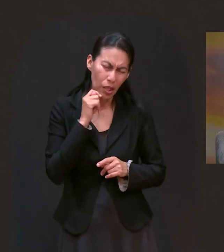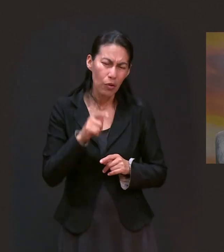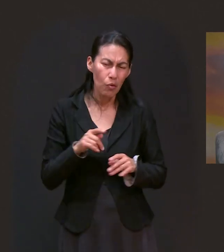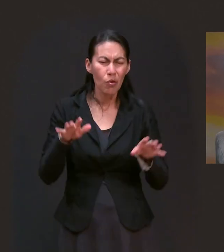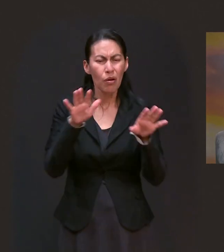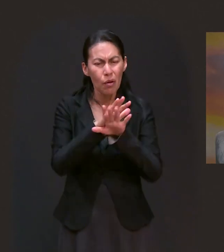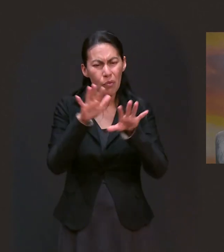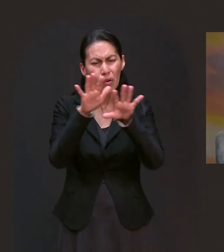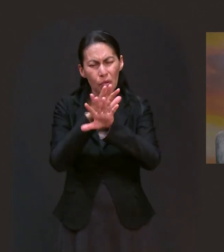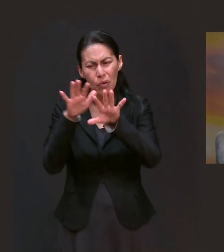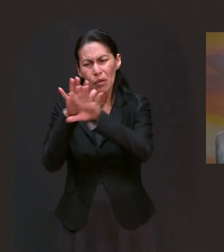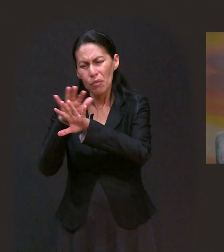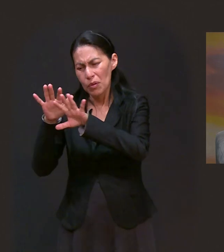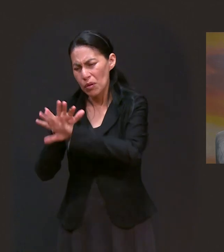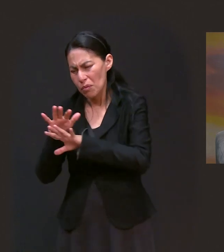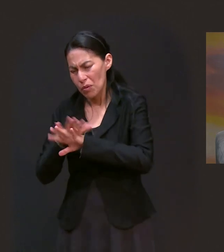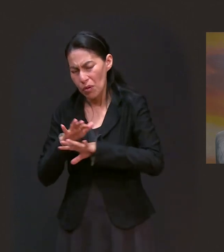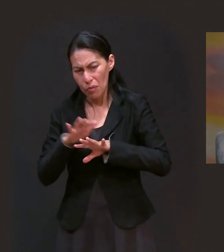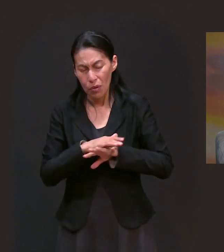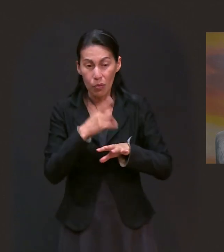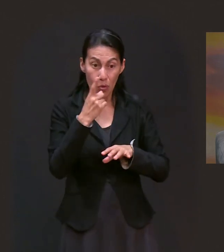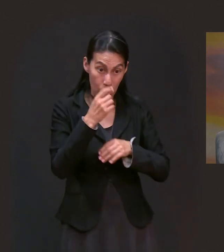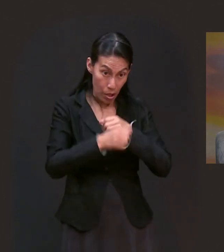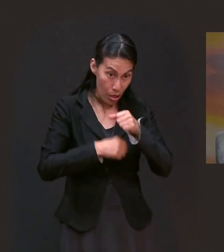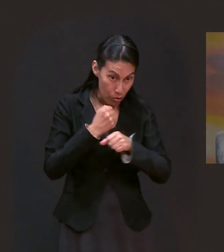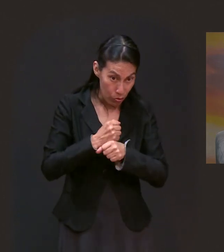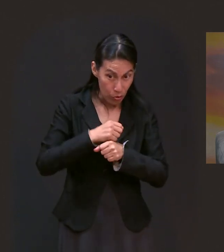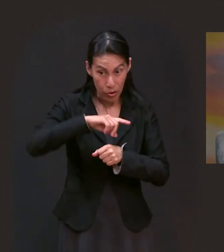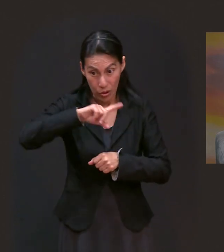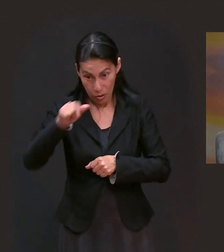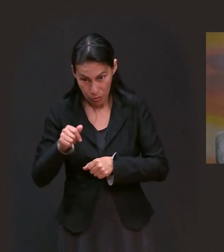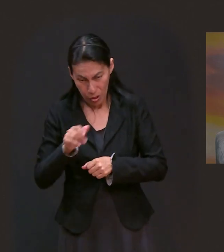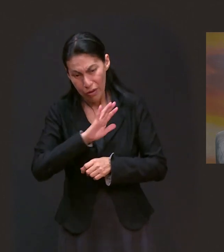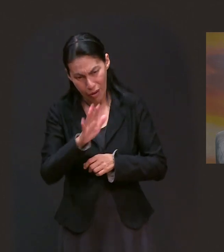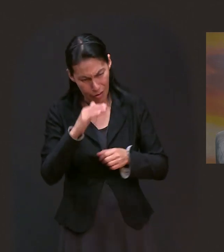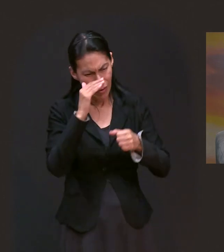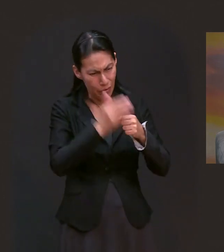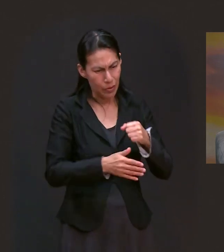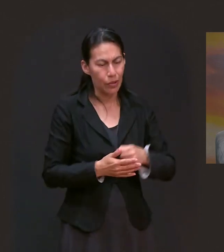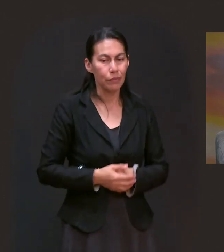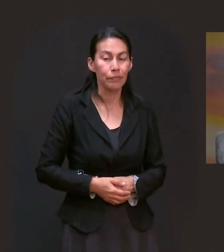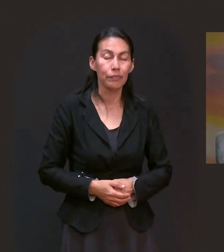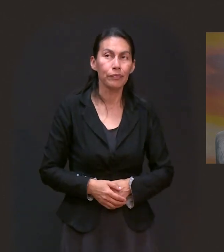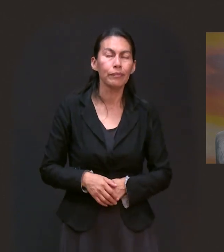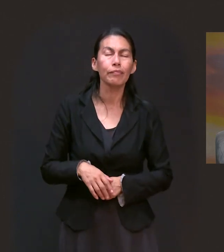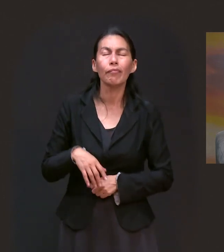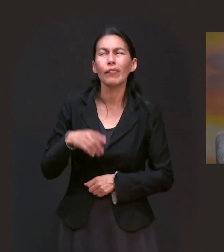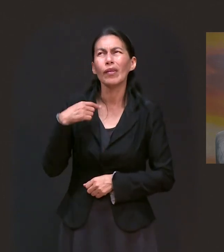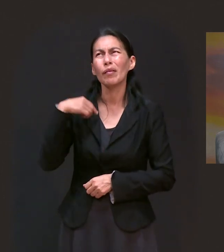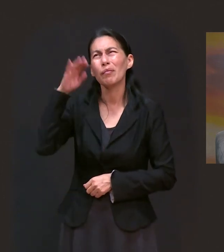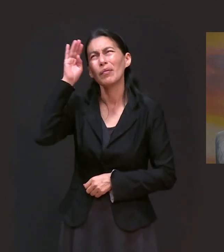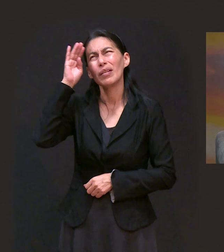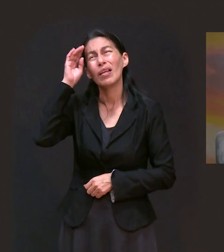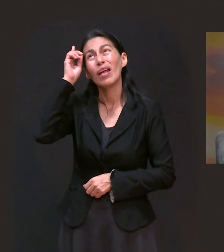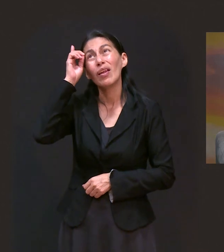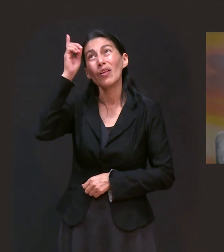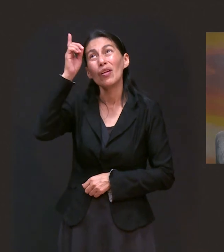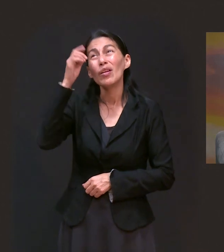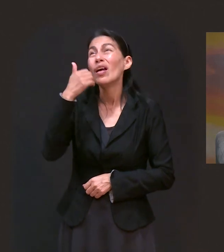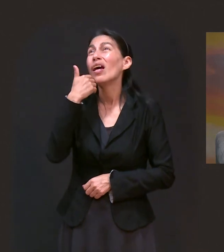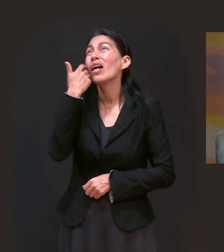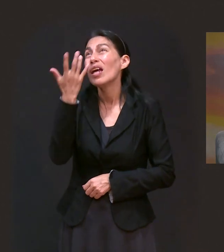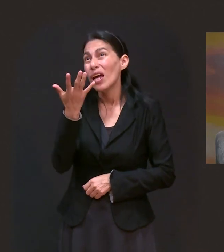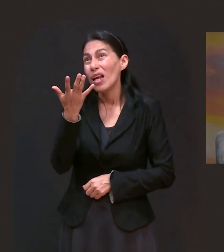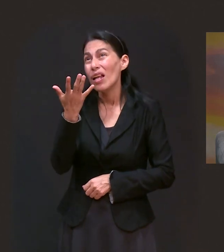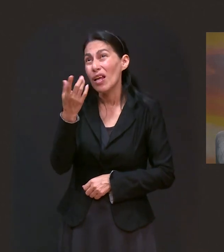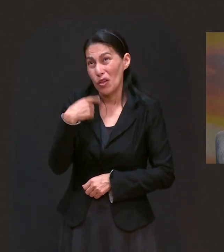puedes estar un año rotando y ya luego volver a intentar y yo ya no si dios quiere que yo sea tan malo en la